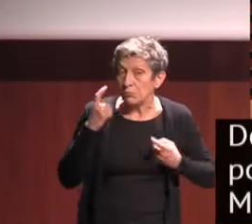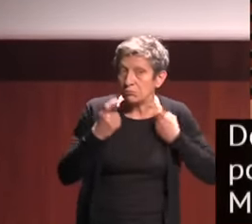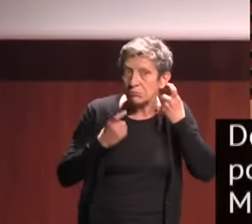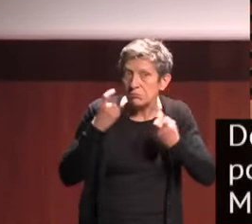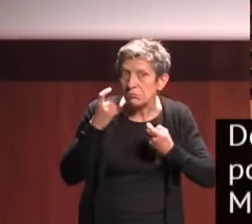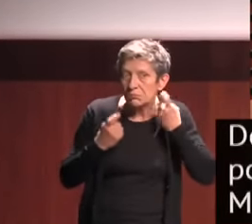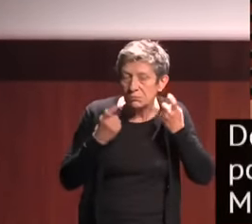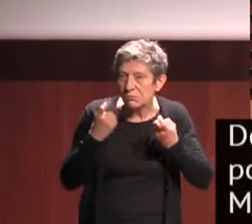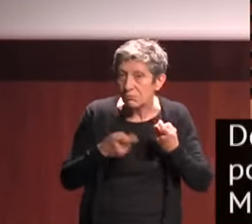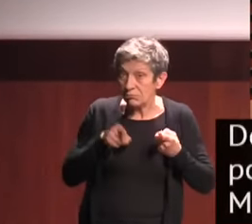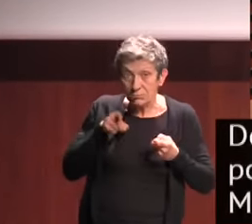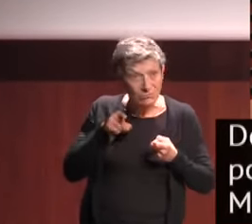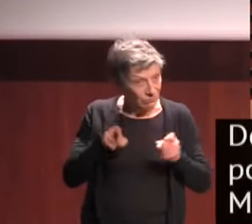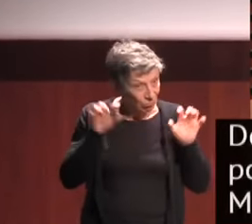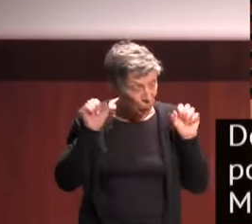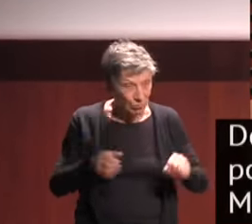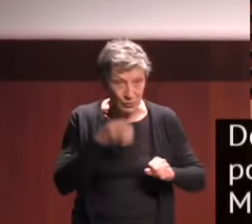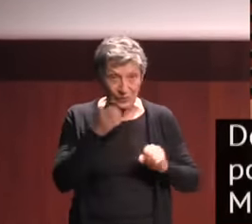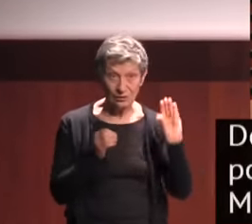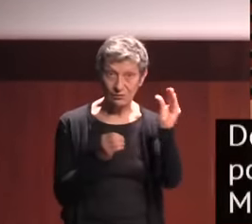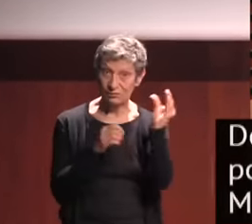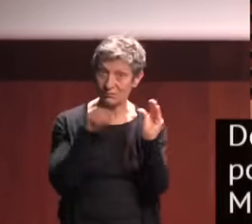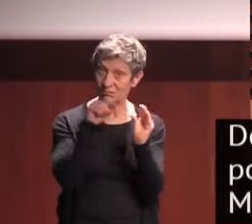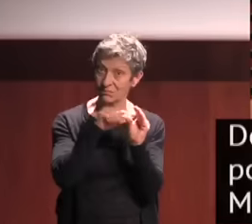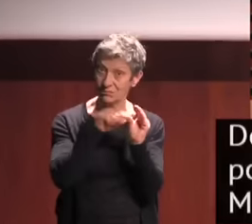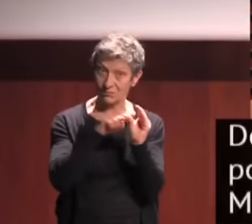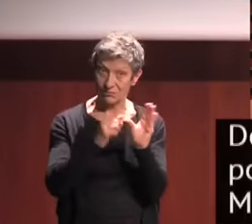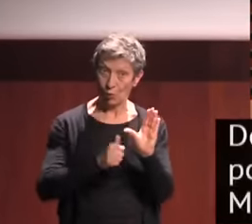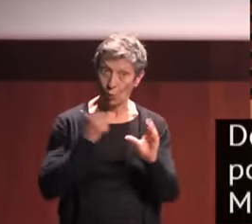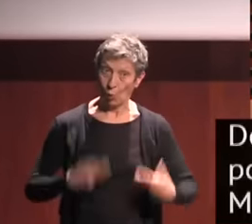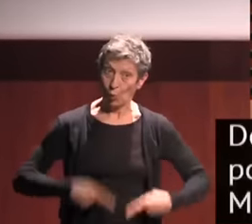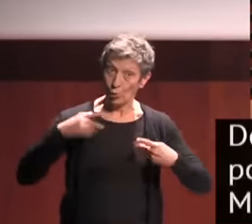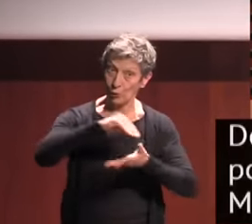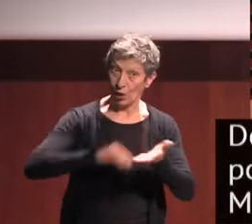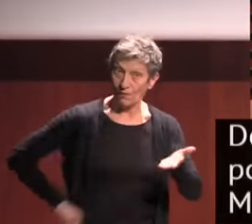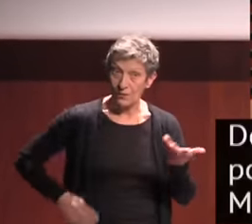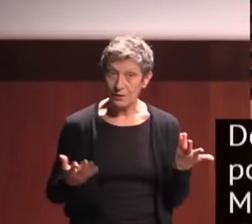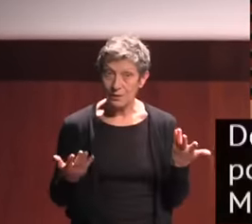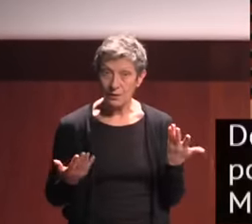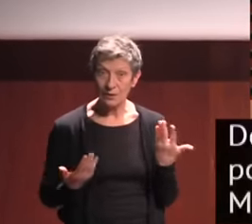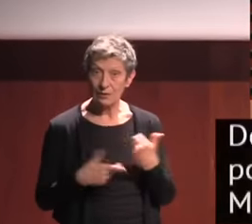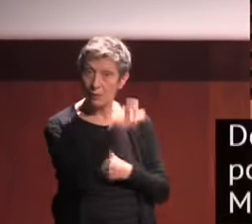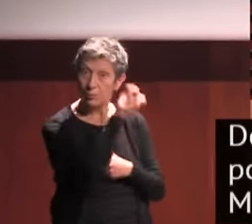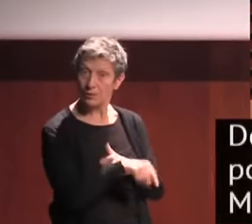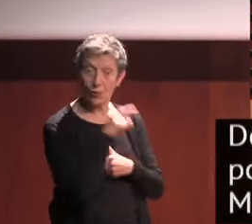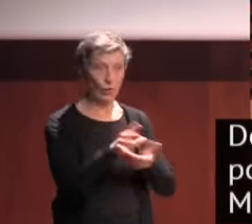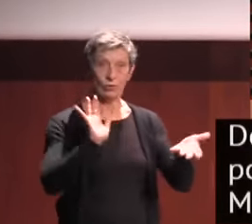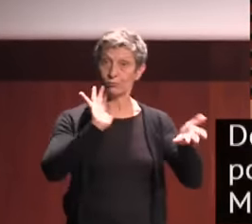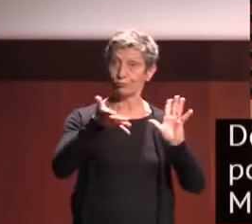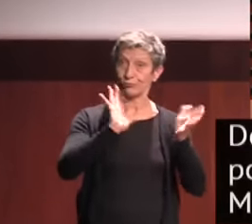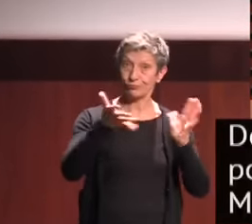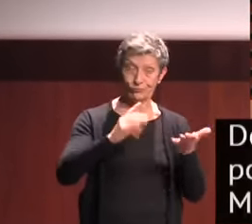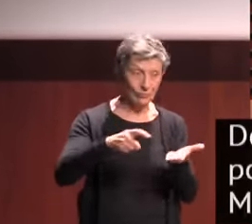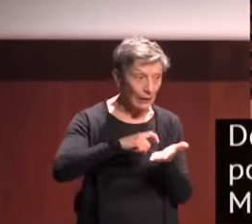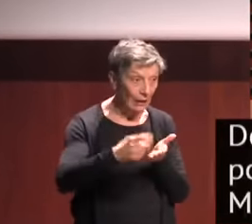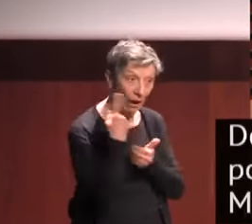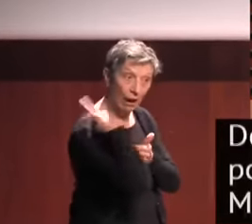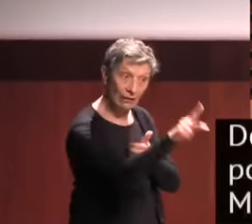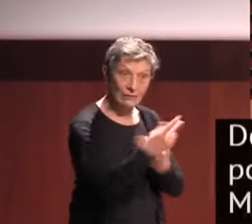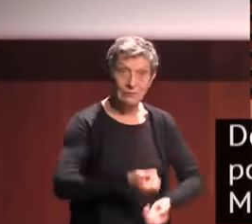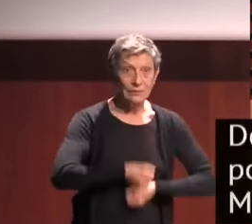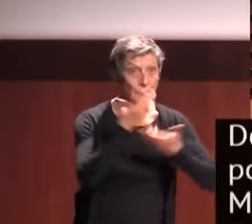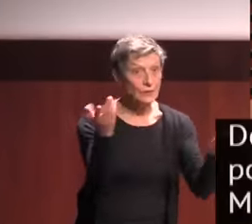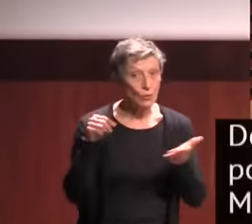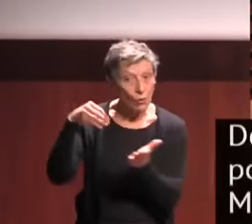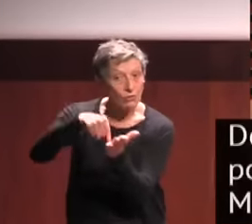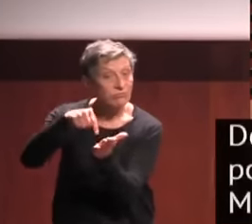revendiquer comme autobiographique le récit de quelqu'un qui, dans son récit propre, n'a laissé aucune trace. Et